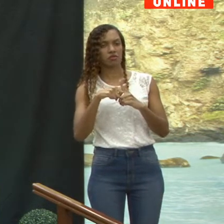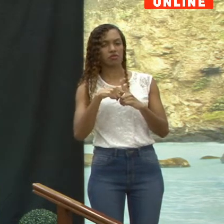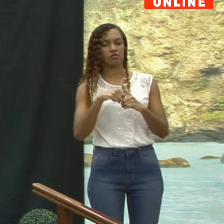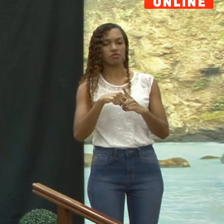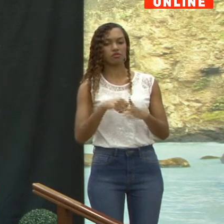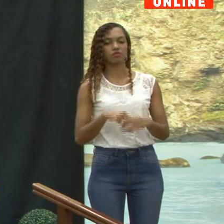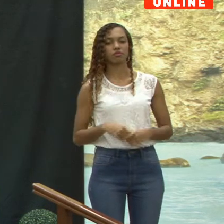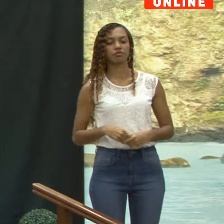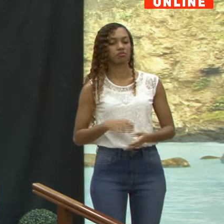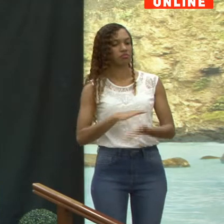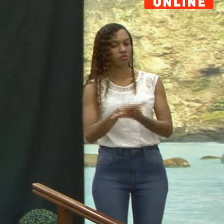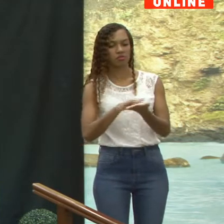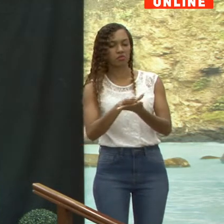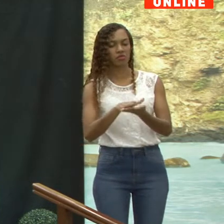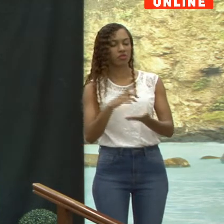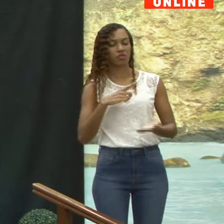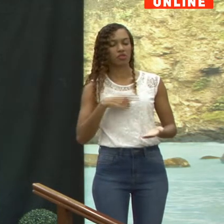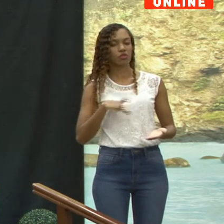Não havia água.